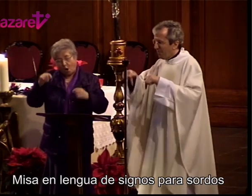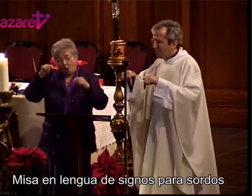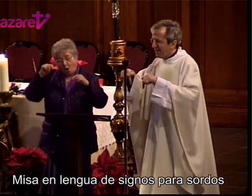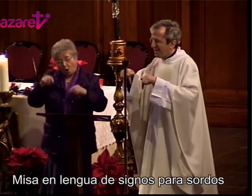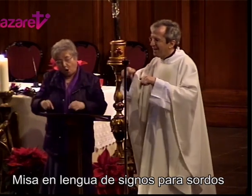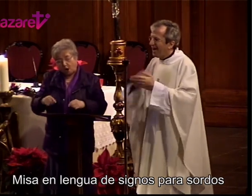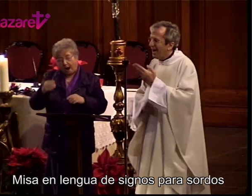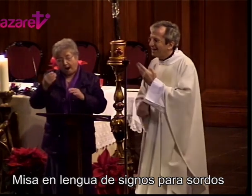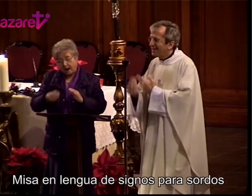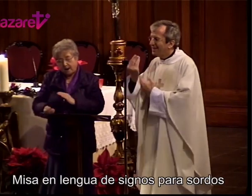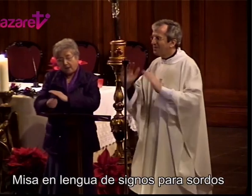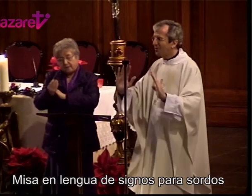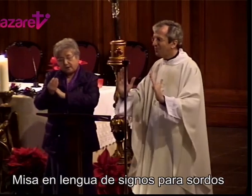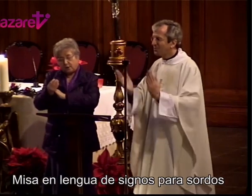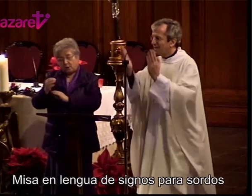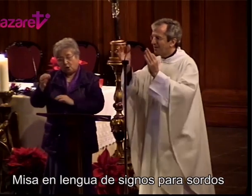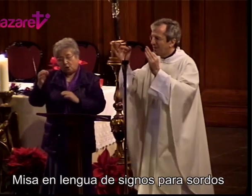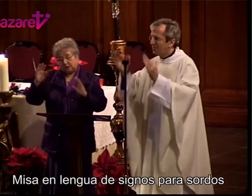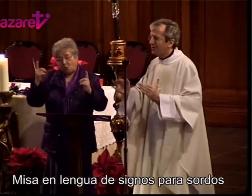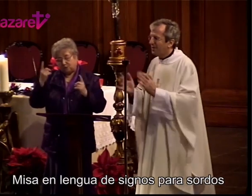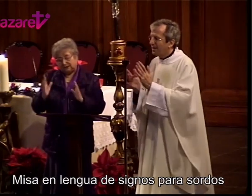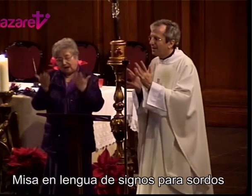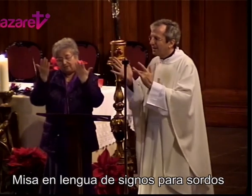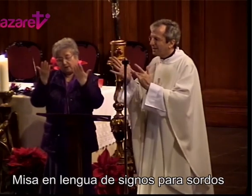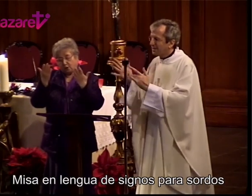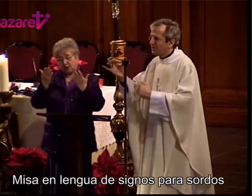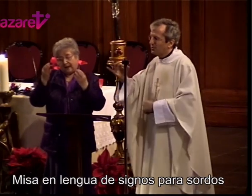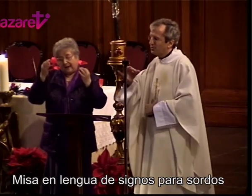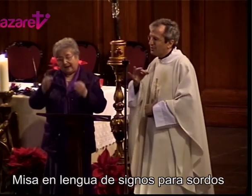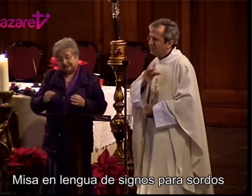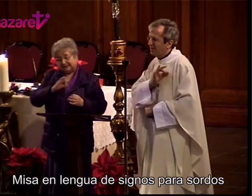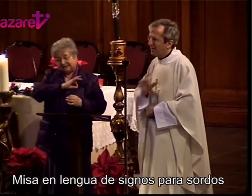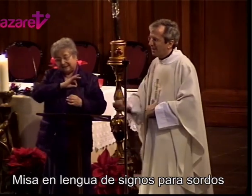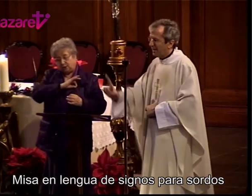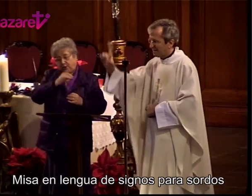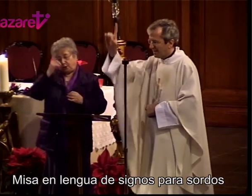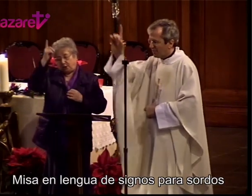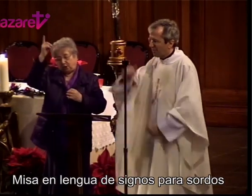Hoy ha nacido un Salvador, es Jesús el Señor.